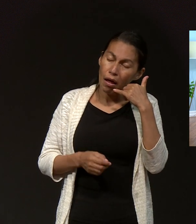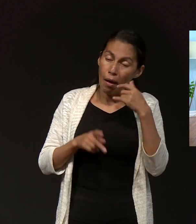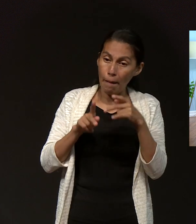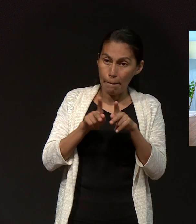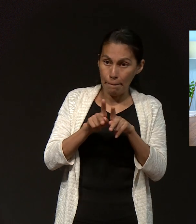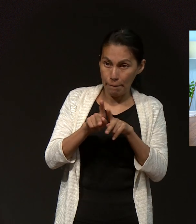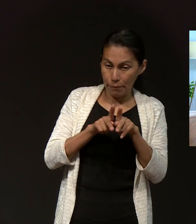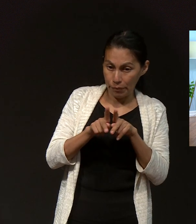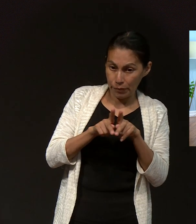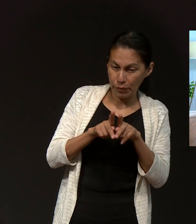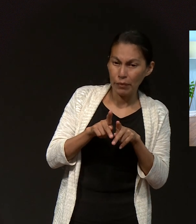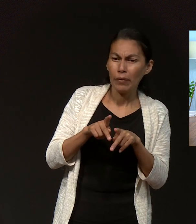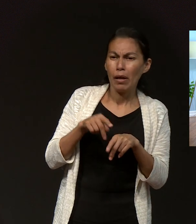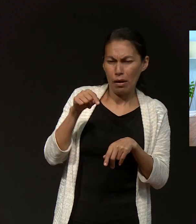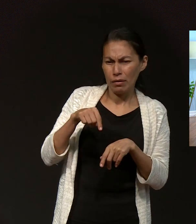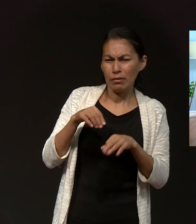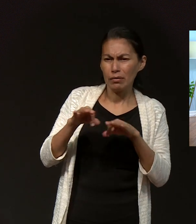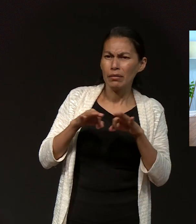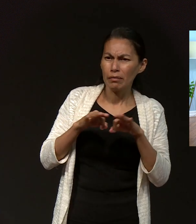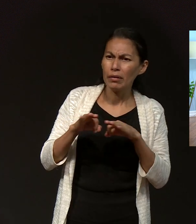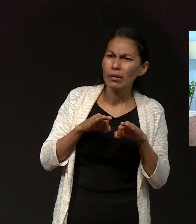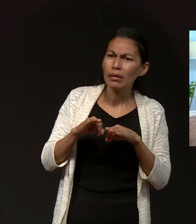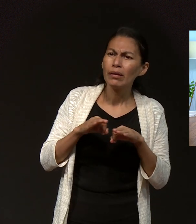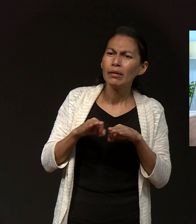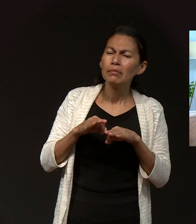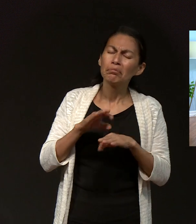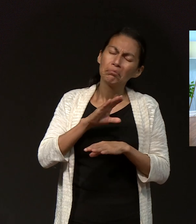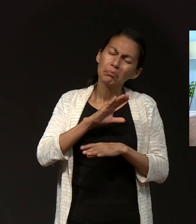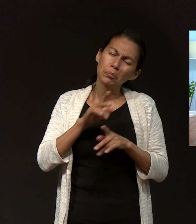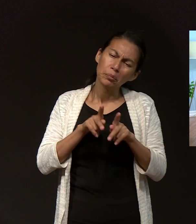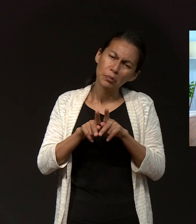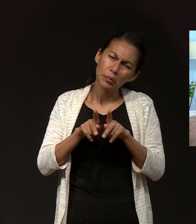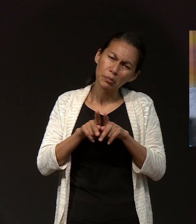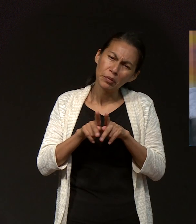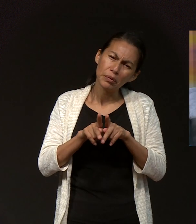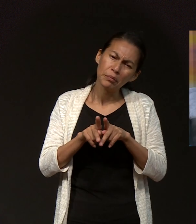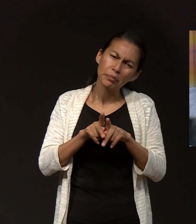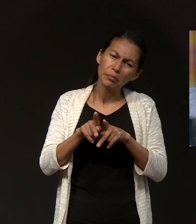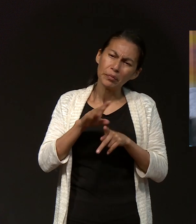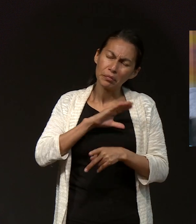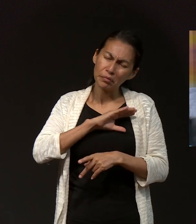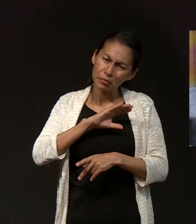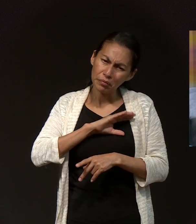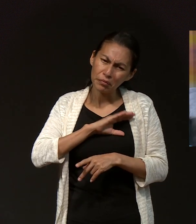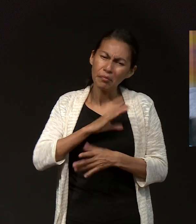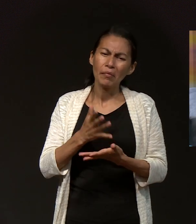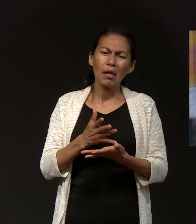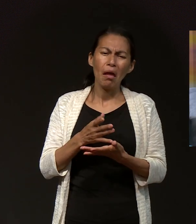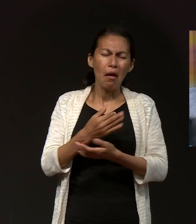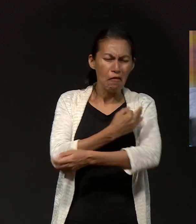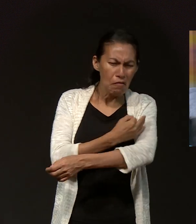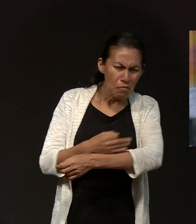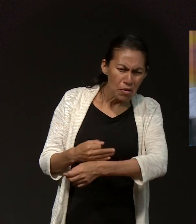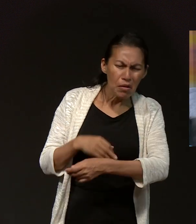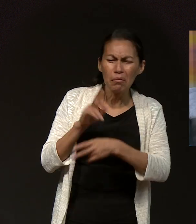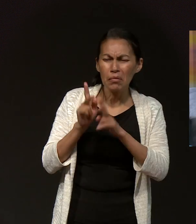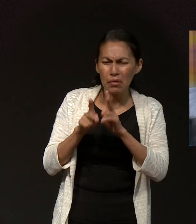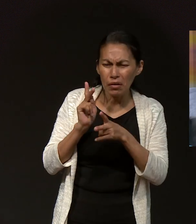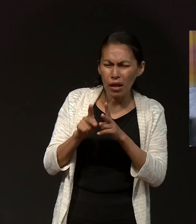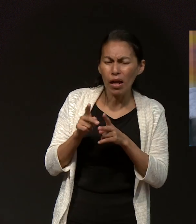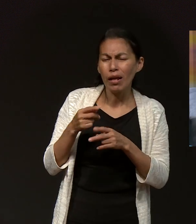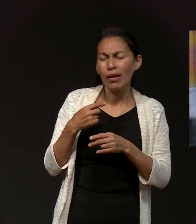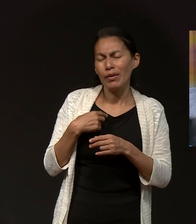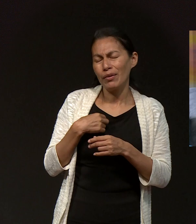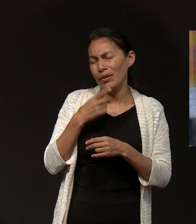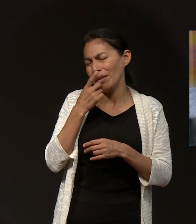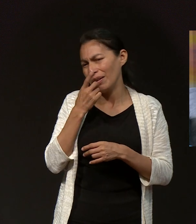una prima muy querida aquí, que trabaja aquí en la universidad, por otro aspecto familiar o no sé qué. Y yo le